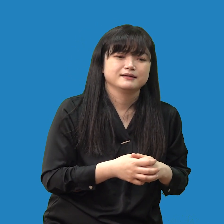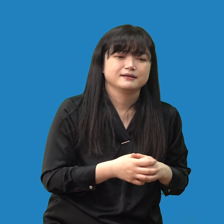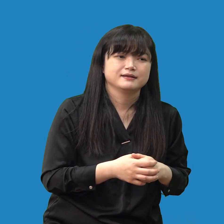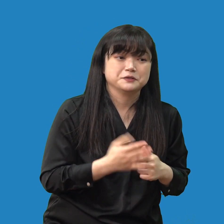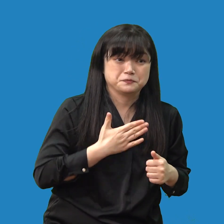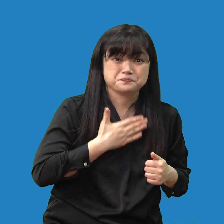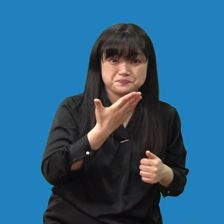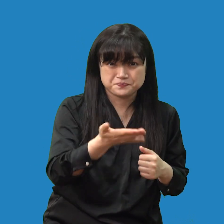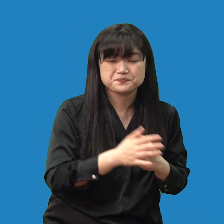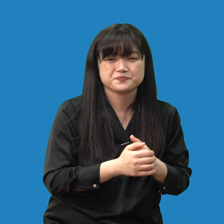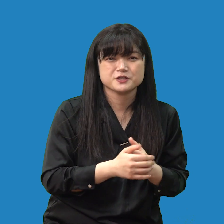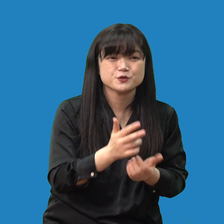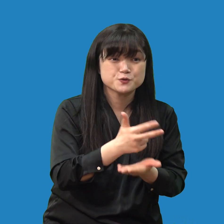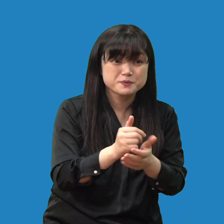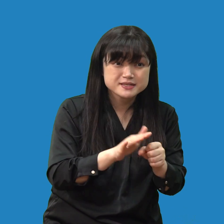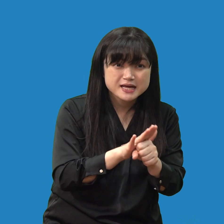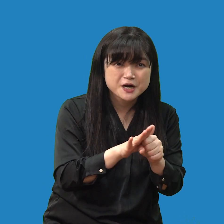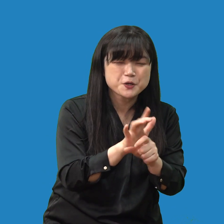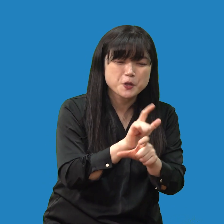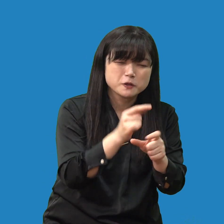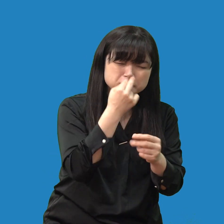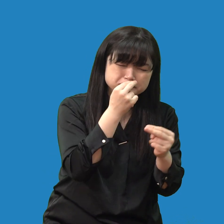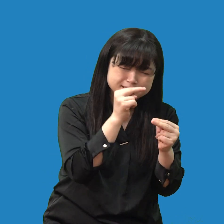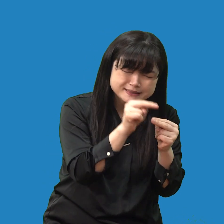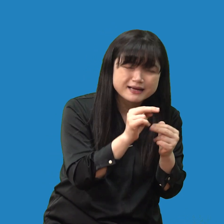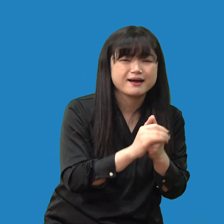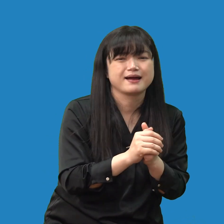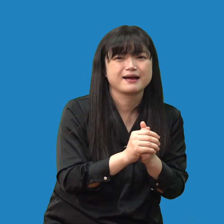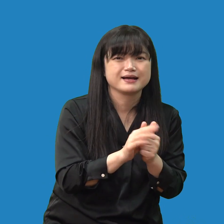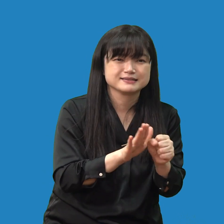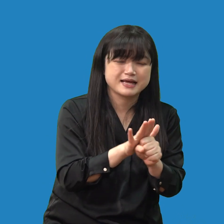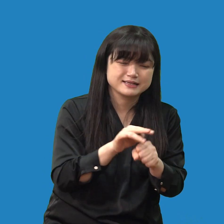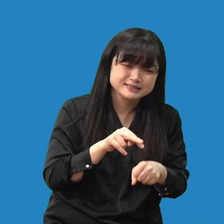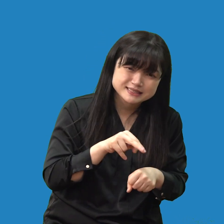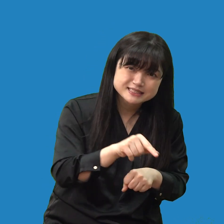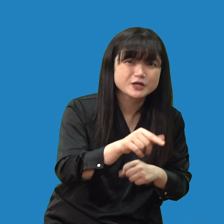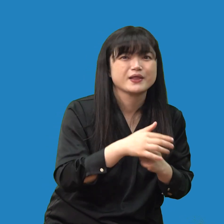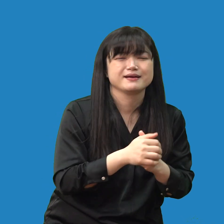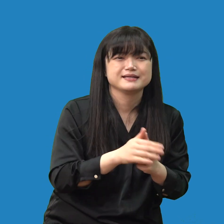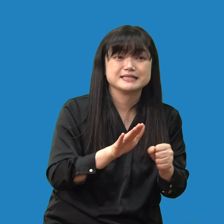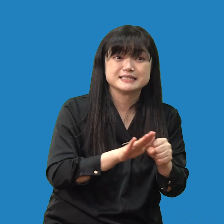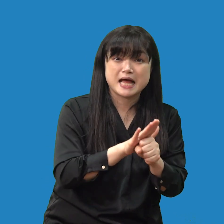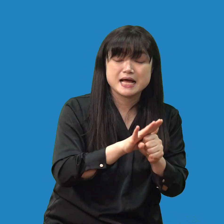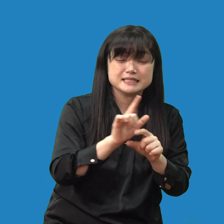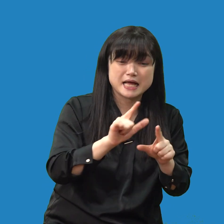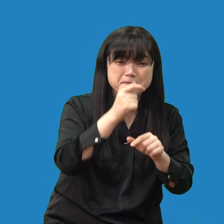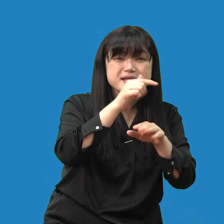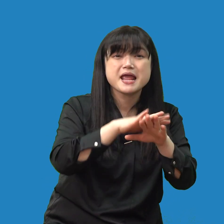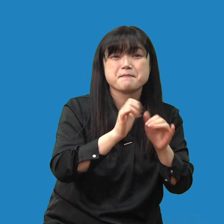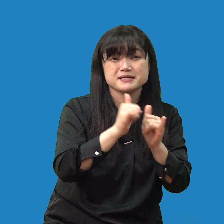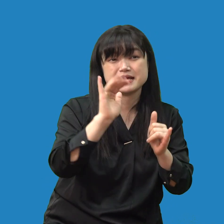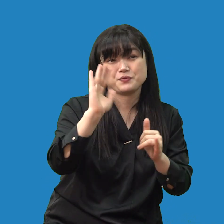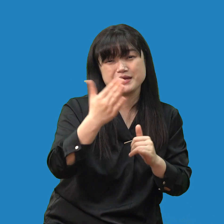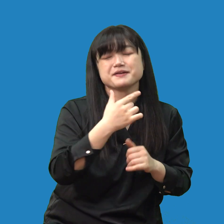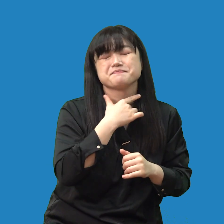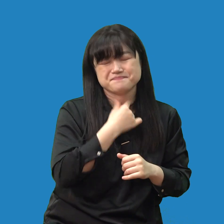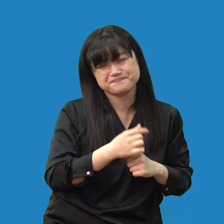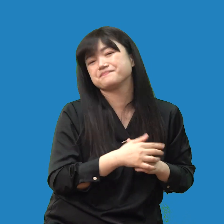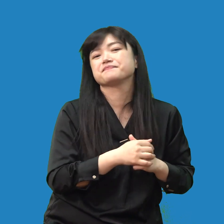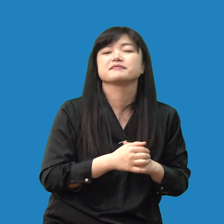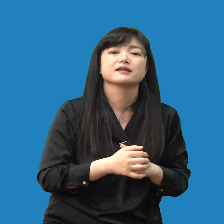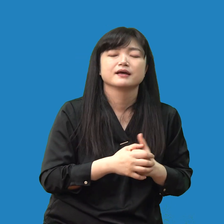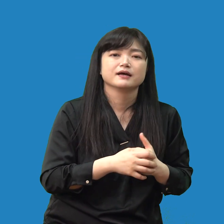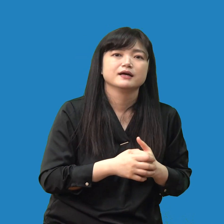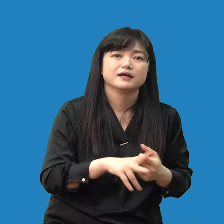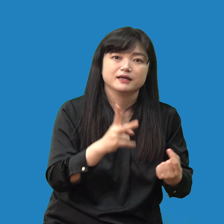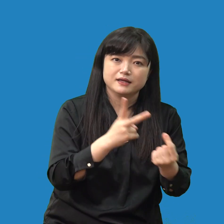자, 저와 여러분이 이 주님의 사랑에 더 밀착되어서 사랑을 실천하는 삶의 예배자가 되기를 바랍니다. 자,